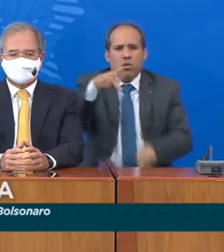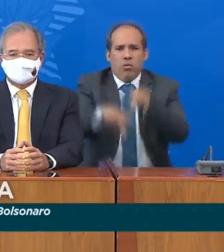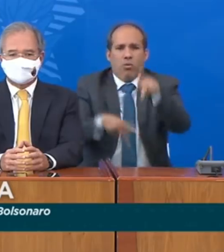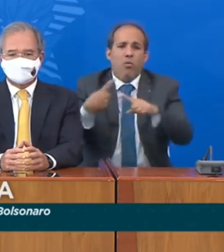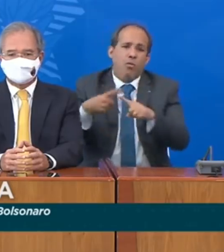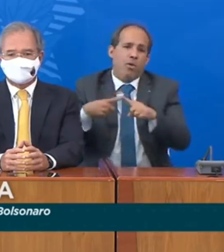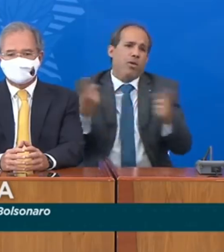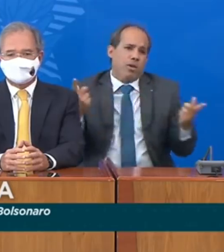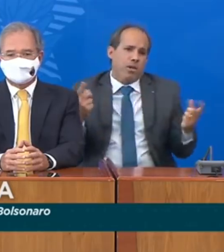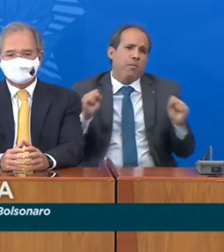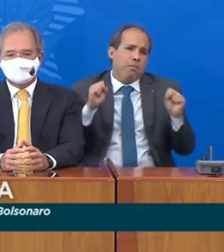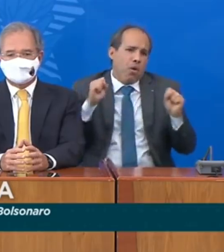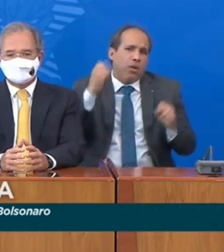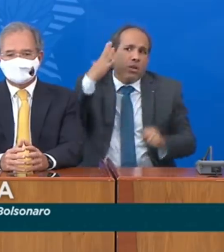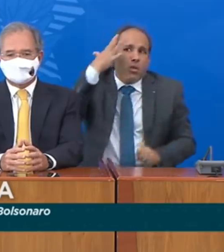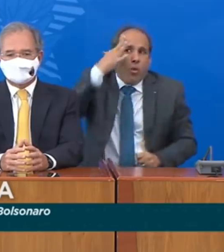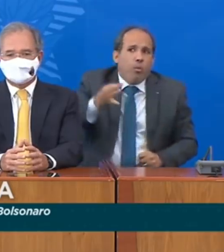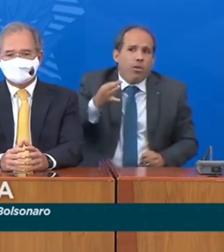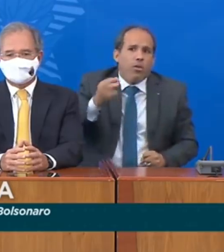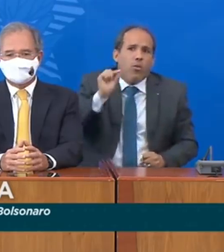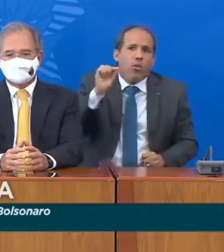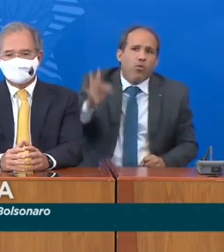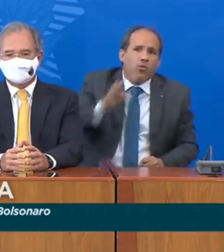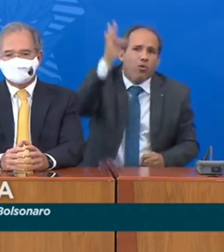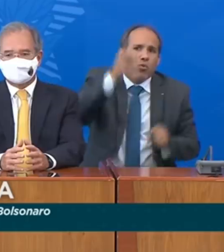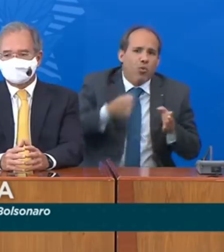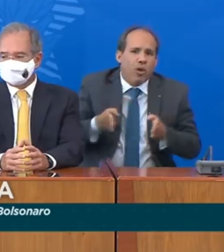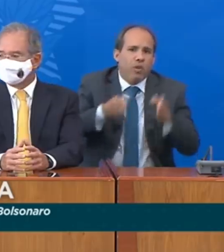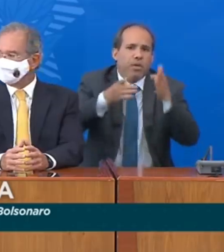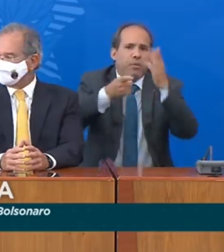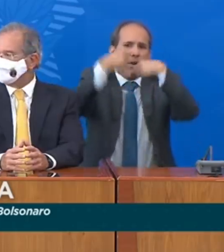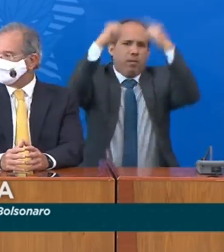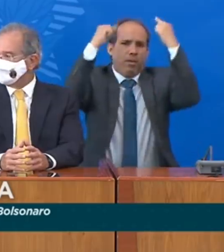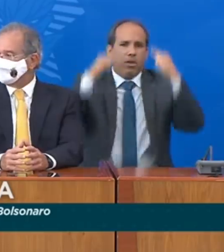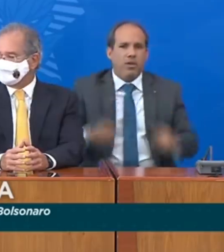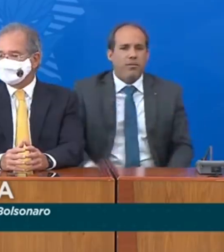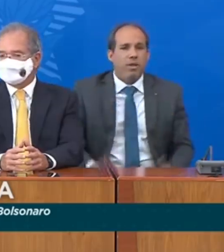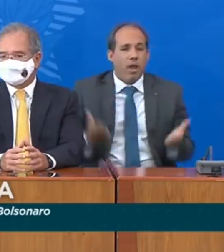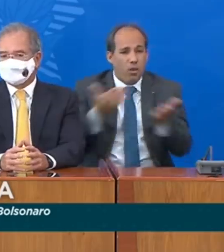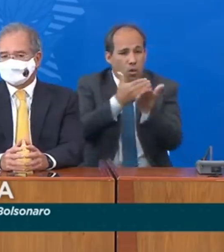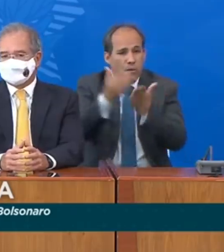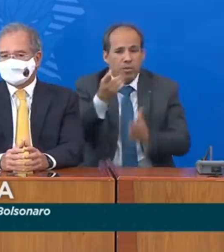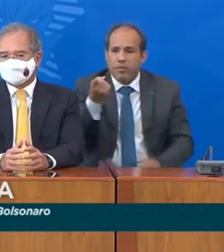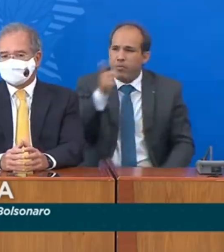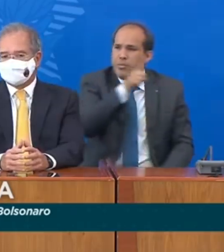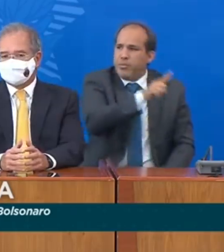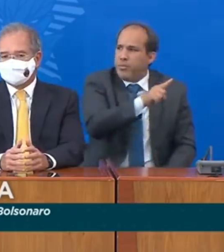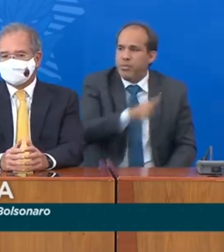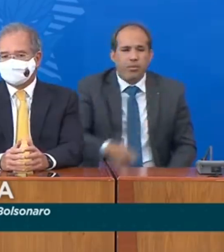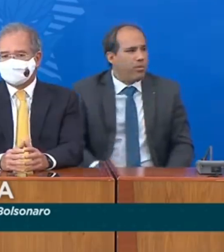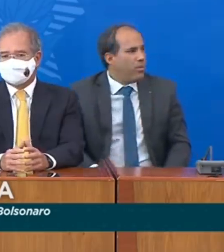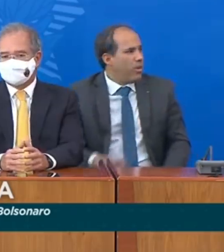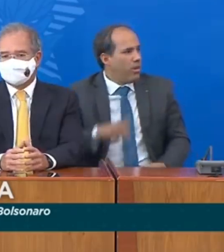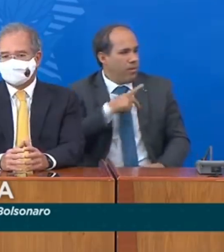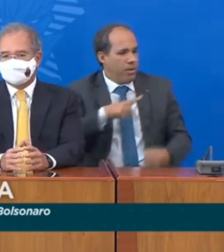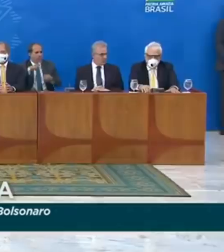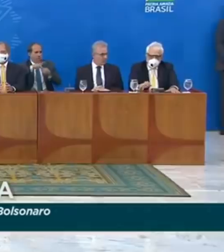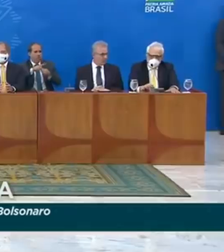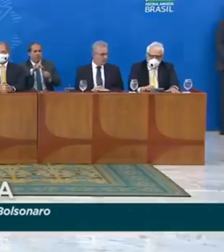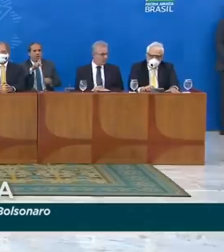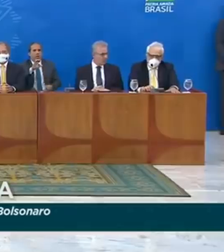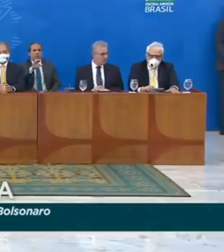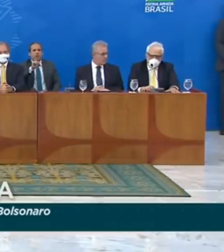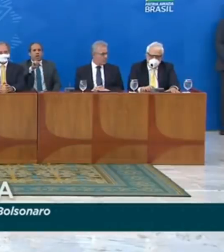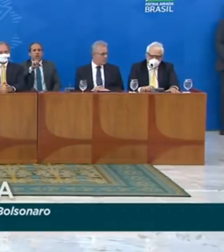nos levar, sim, para um caminho da prosperidade. Então, nesse momento, creio que o senhor Castelo Branco seria a pessoa mais